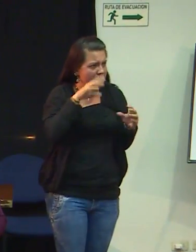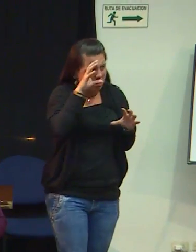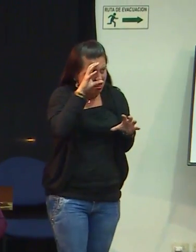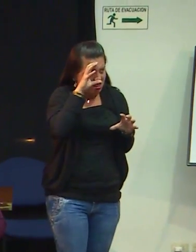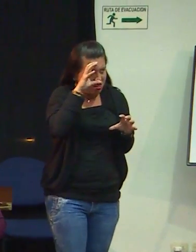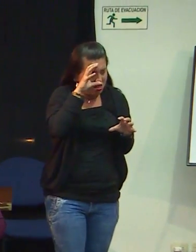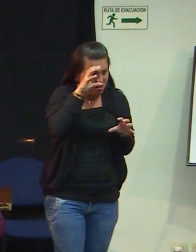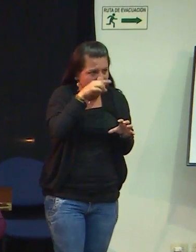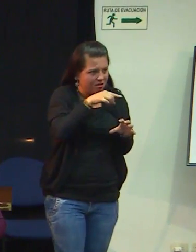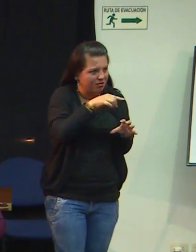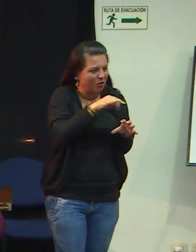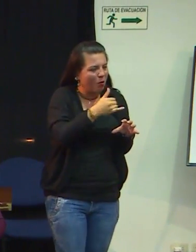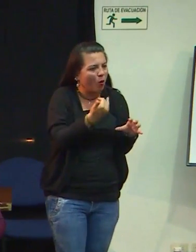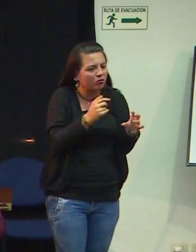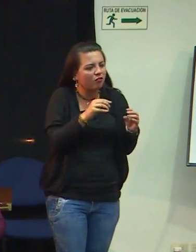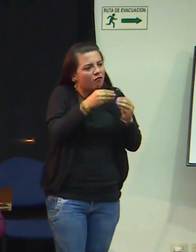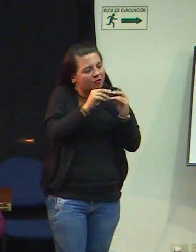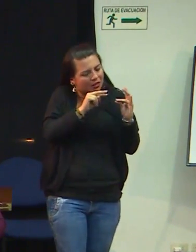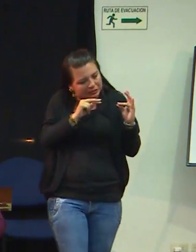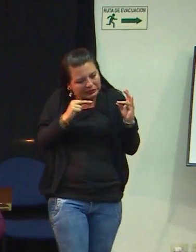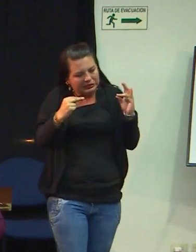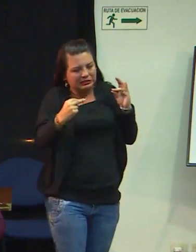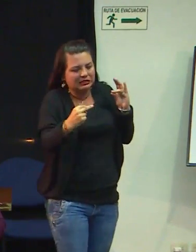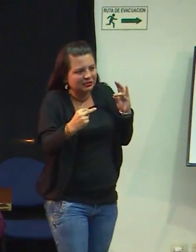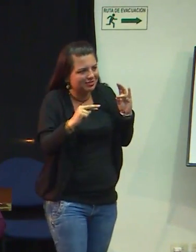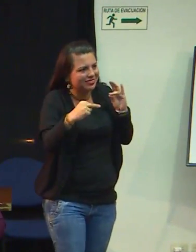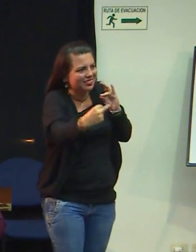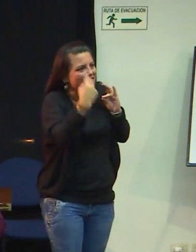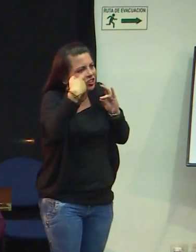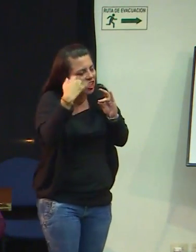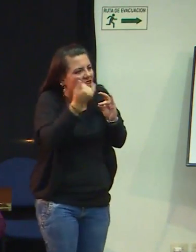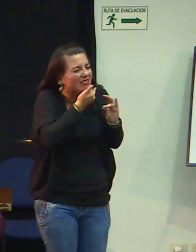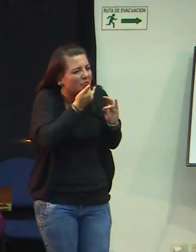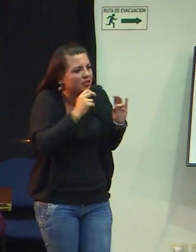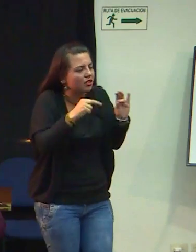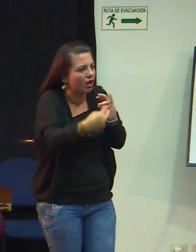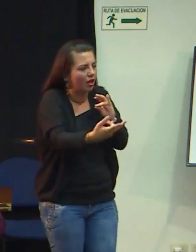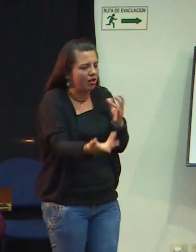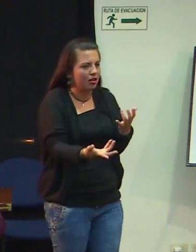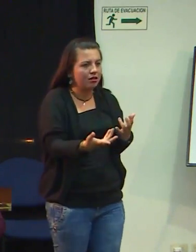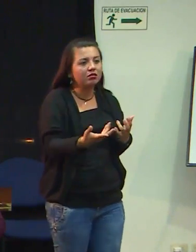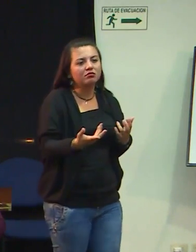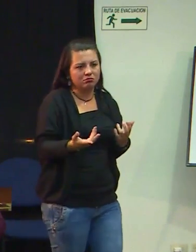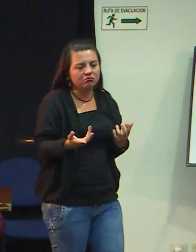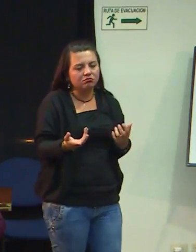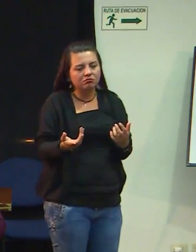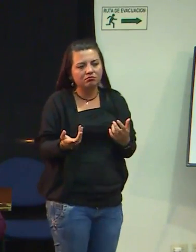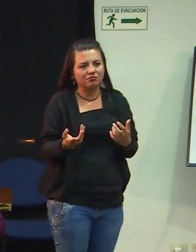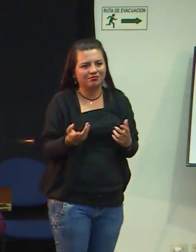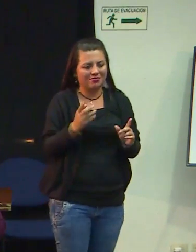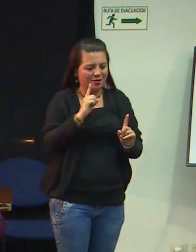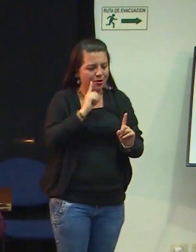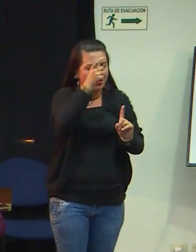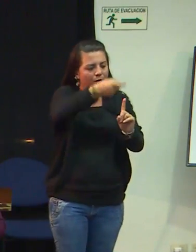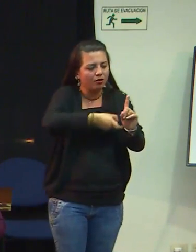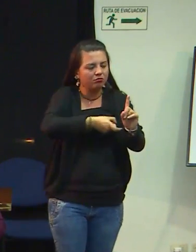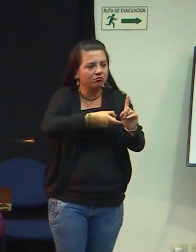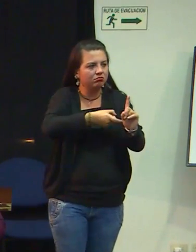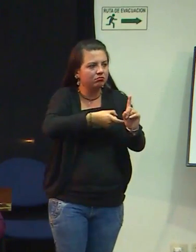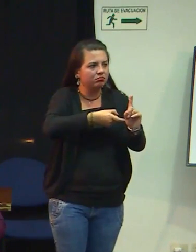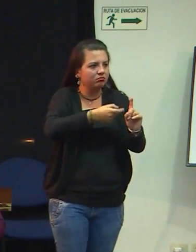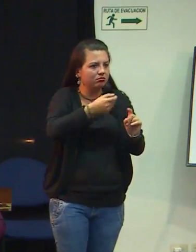leer desde ahí otras perspectivas de la historia y de lo que está pasando. Entonces creo que también no solamente el papel que juegan